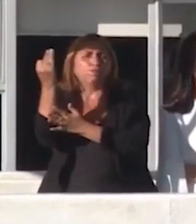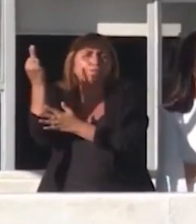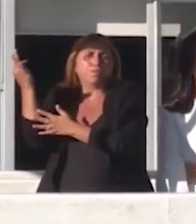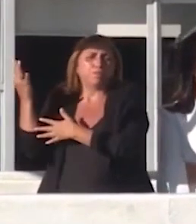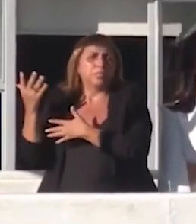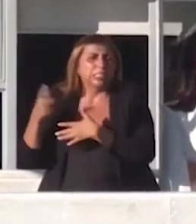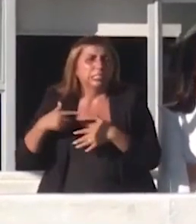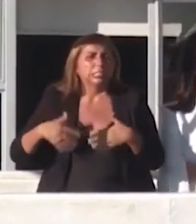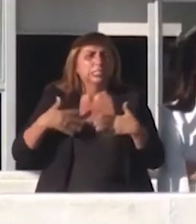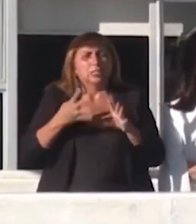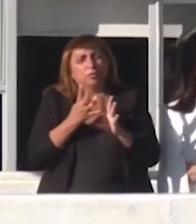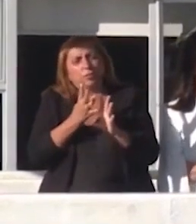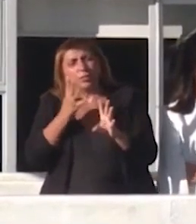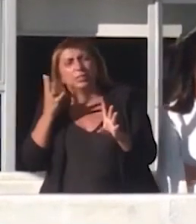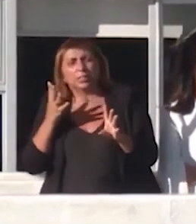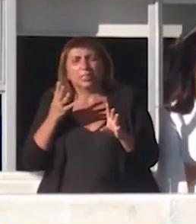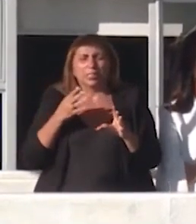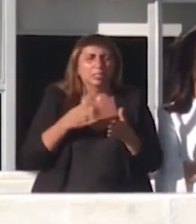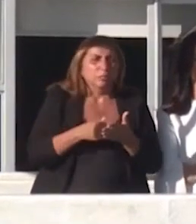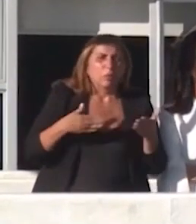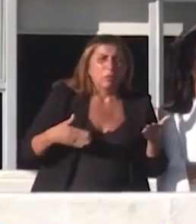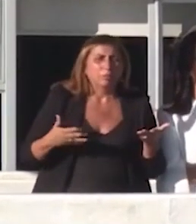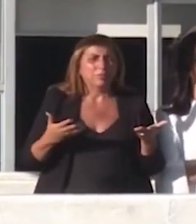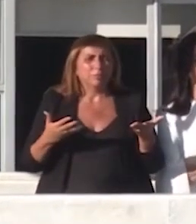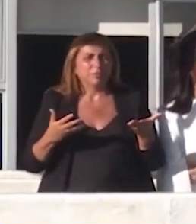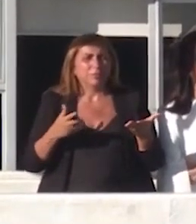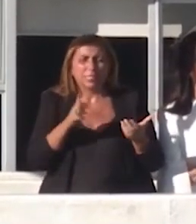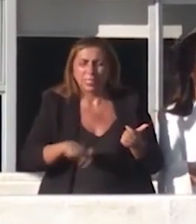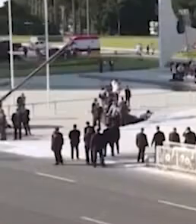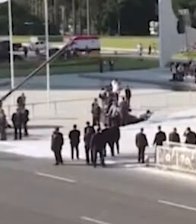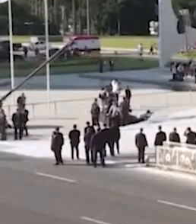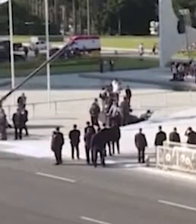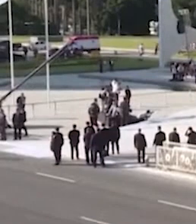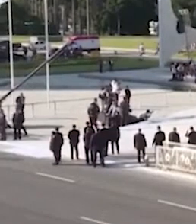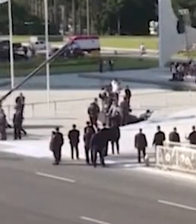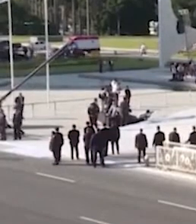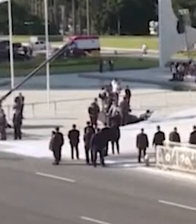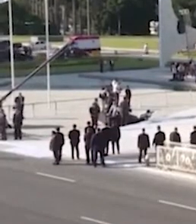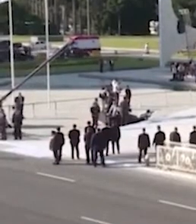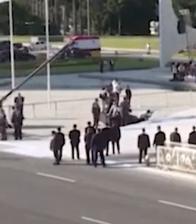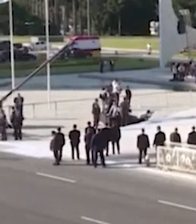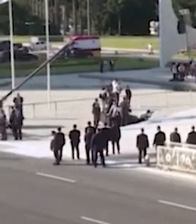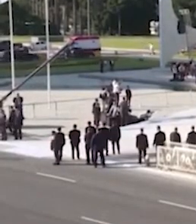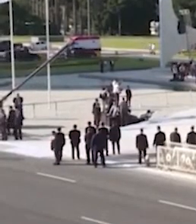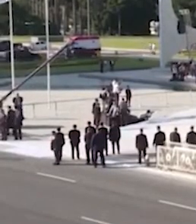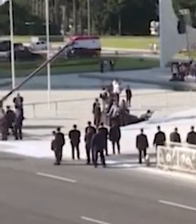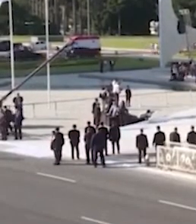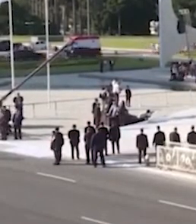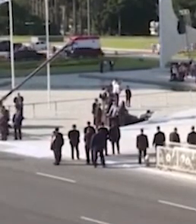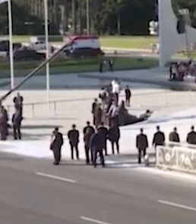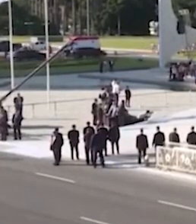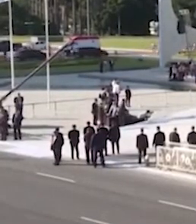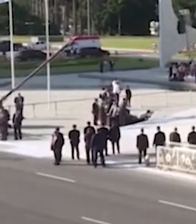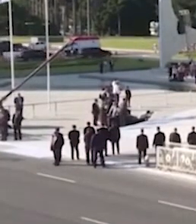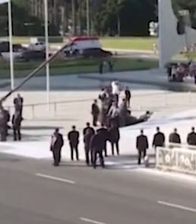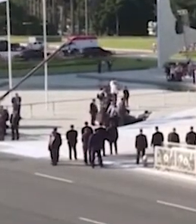37 ministros, com um recorde de 11 mulheres. E, como tinha prometido, assinou vários decretos para reverter medidas